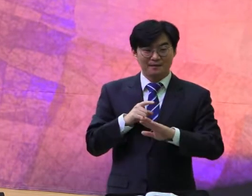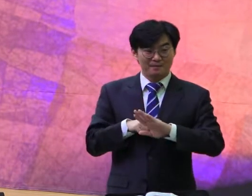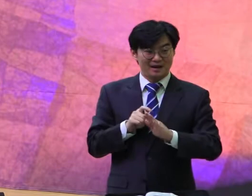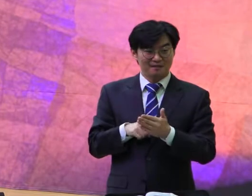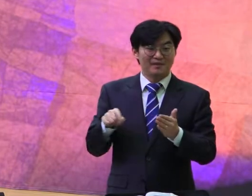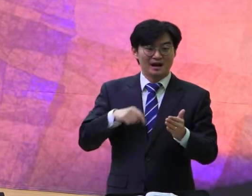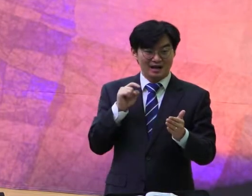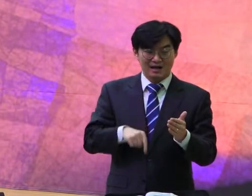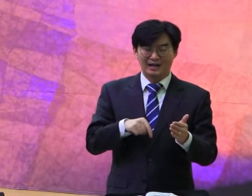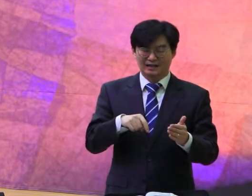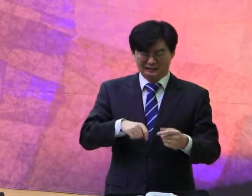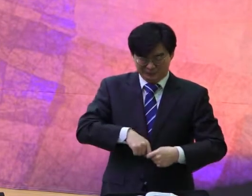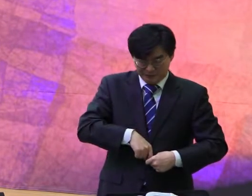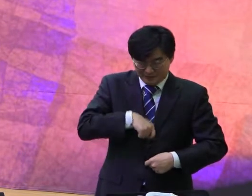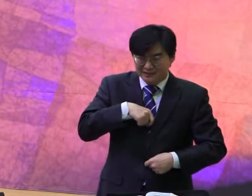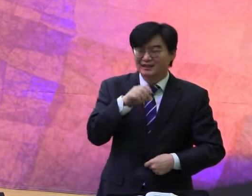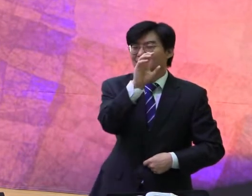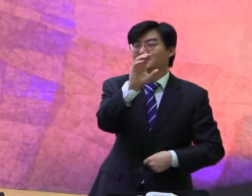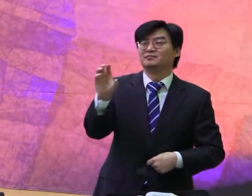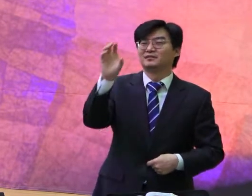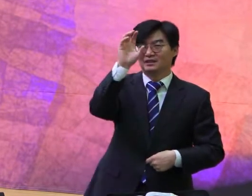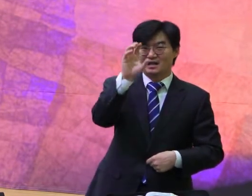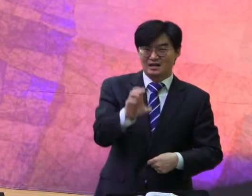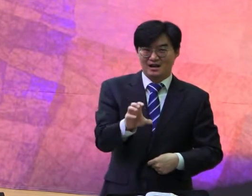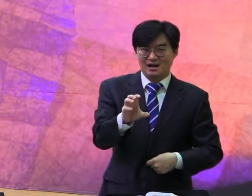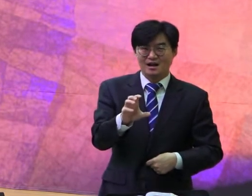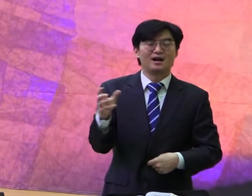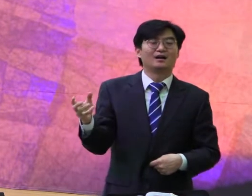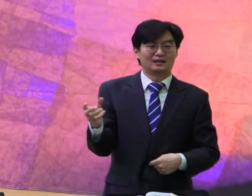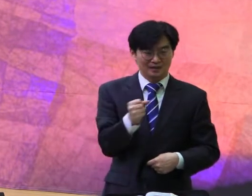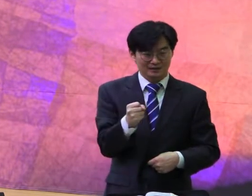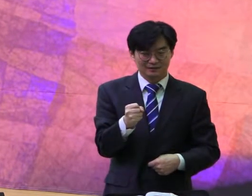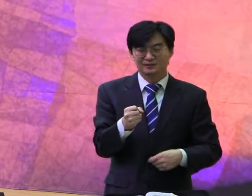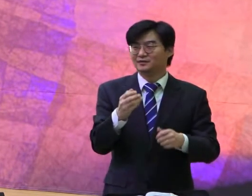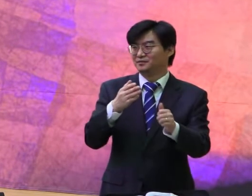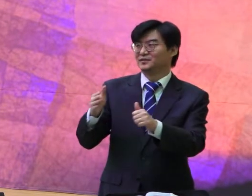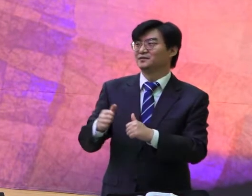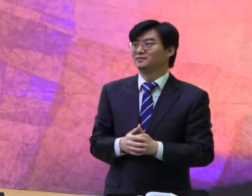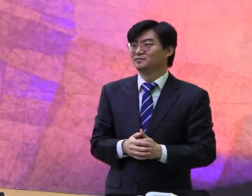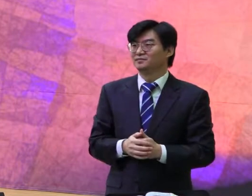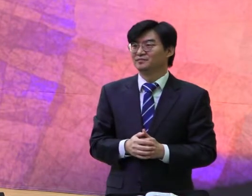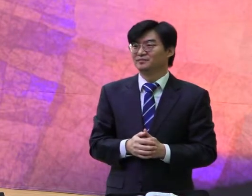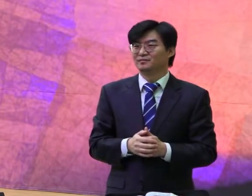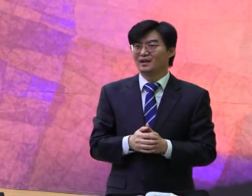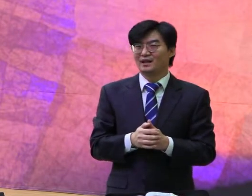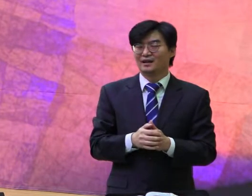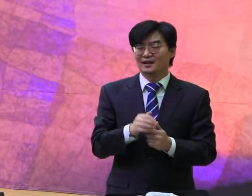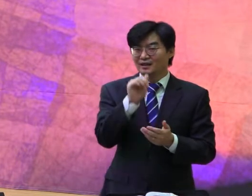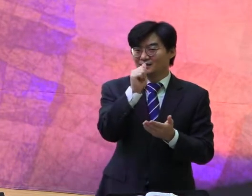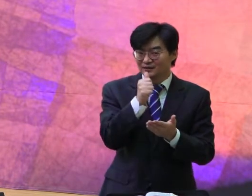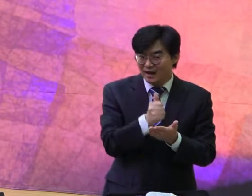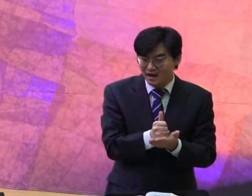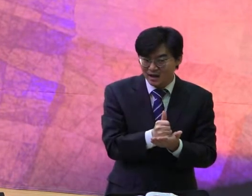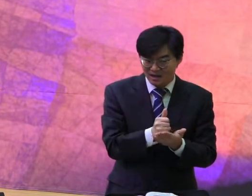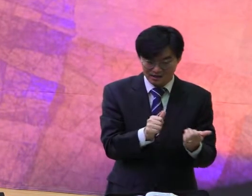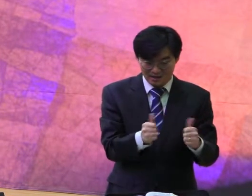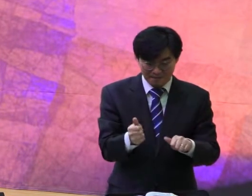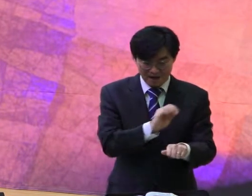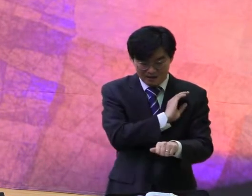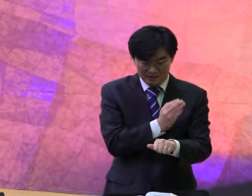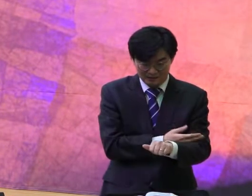사랑하는 영천제일 가족 여러분, 예수님이 승리하는 방법은, 죄와 사망의 권세까지도 이기고 승리하는